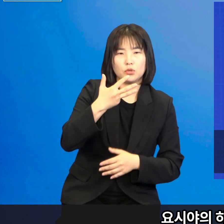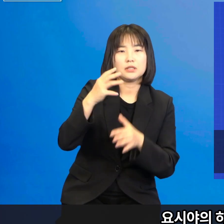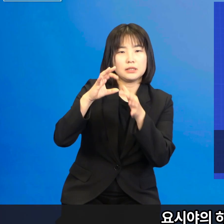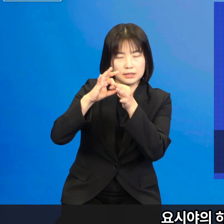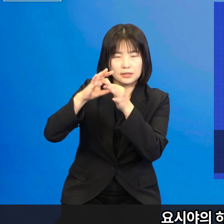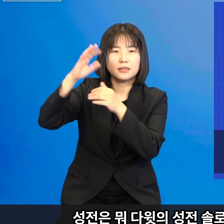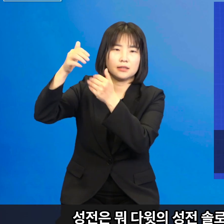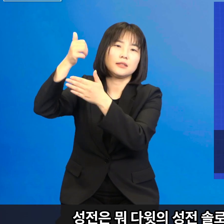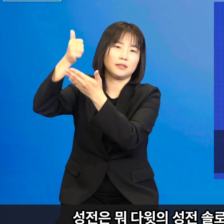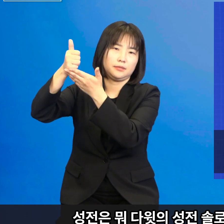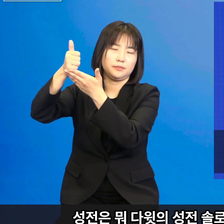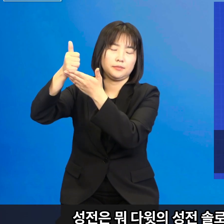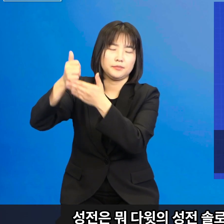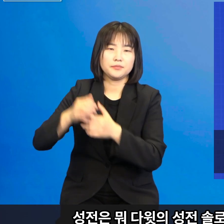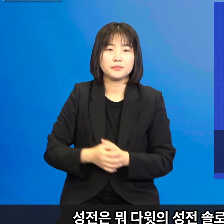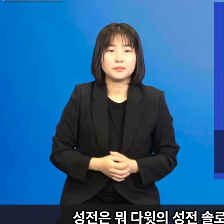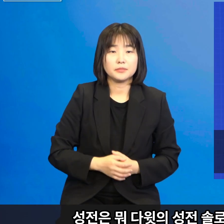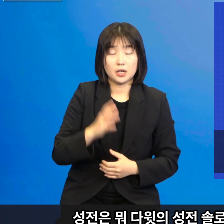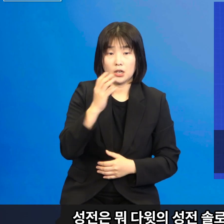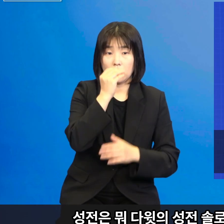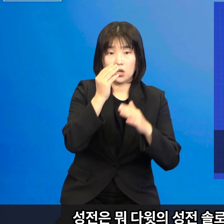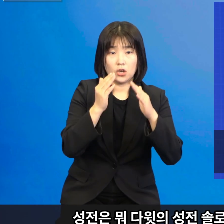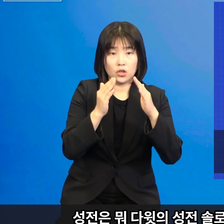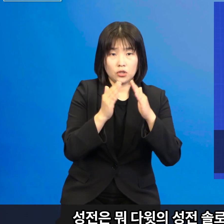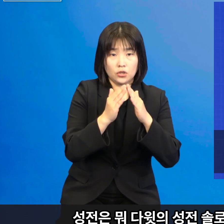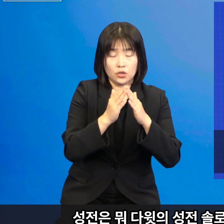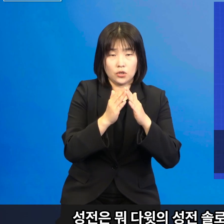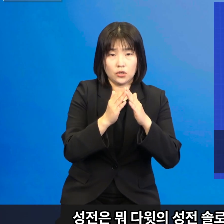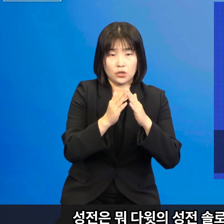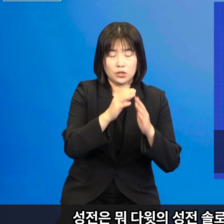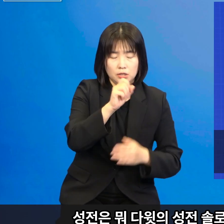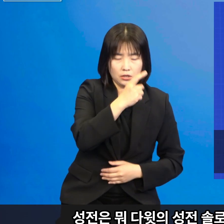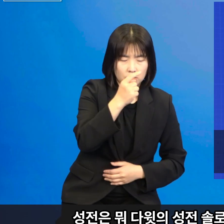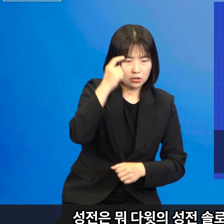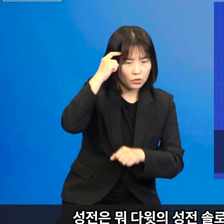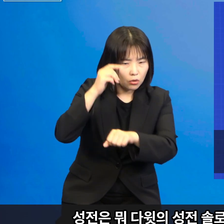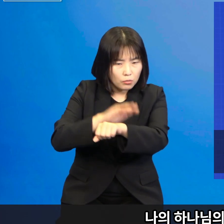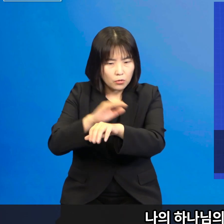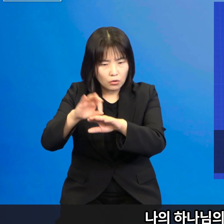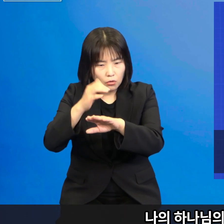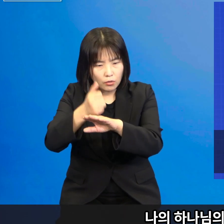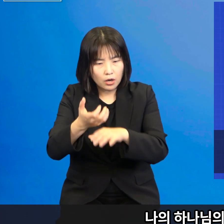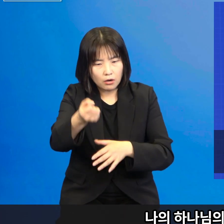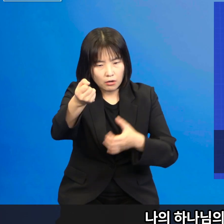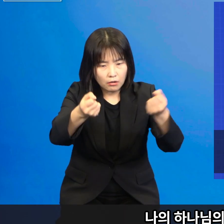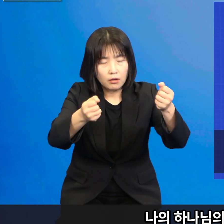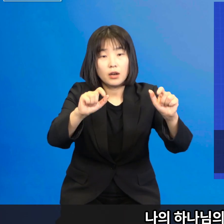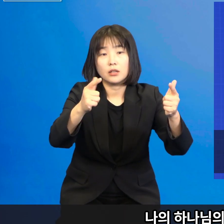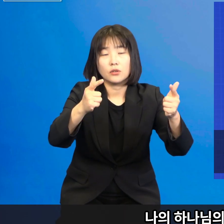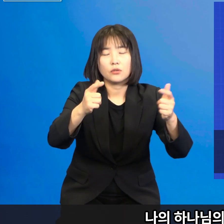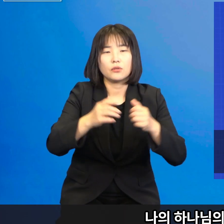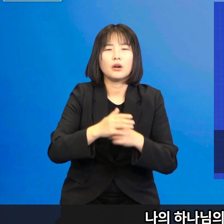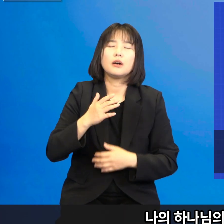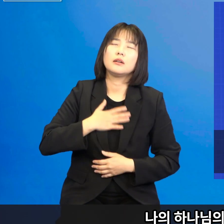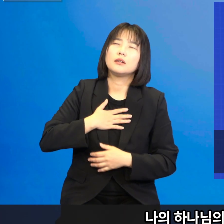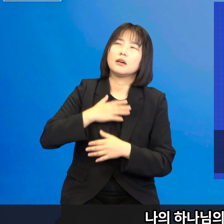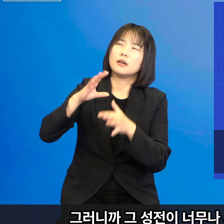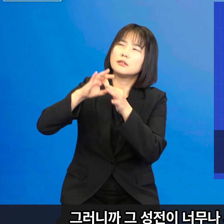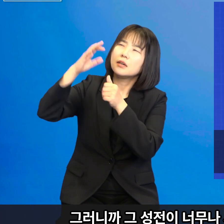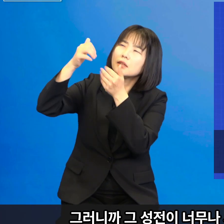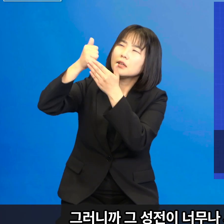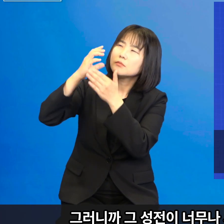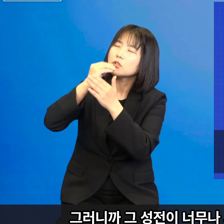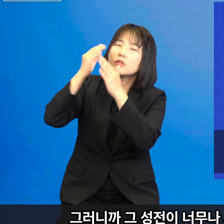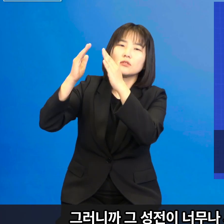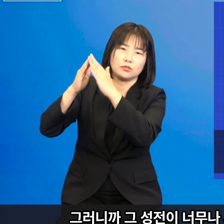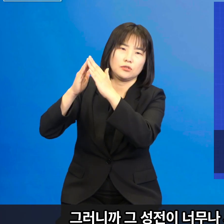하나님이에요. 성전은 뭐 다윗의 성전, 솔로몬의 성전 뭐 이런 게 아니라 나의 하나님의 성전인 거예요.